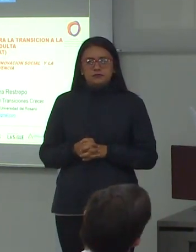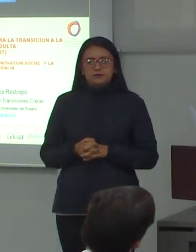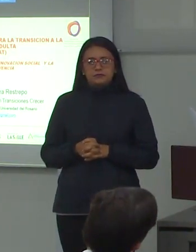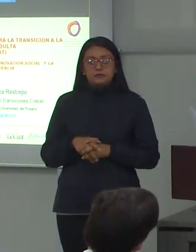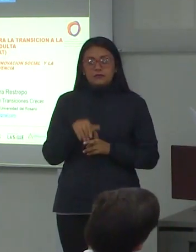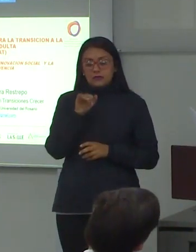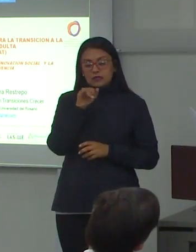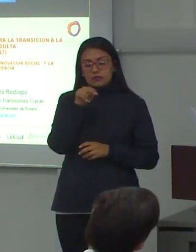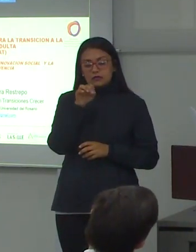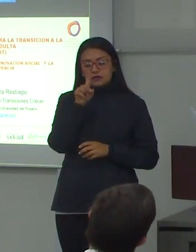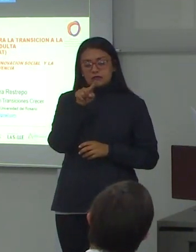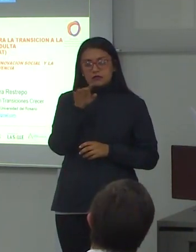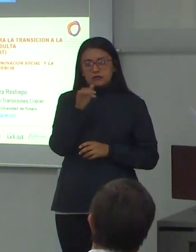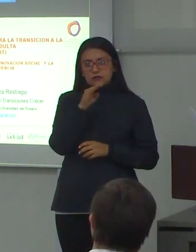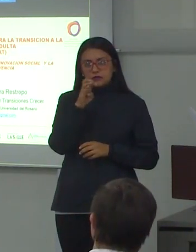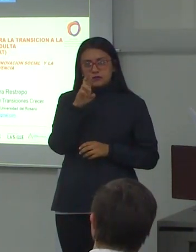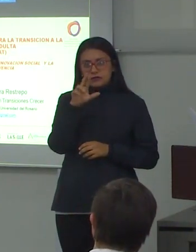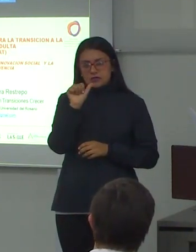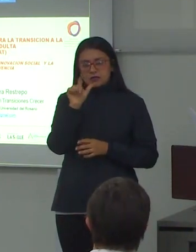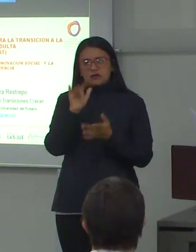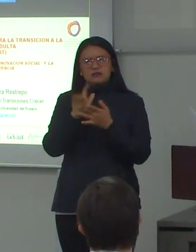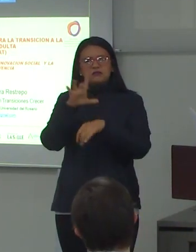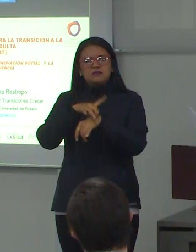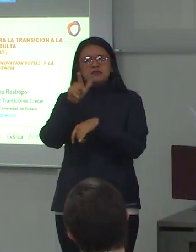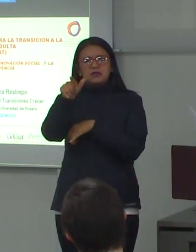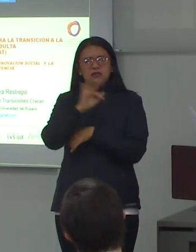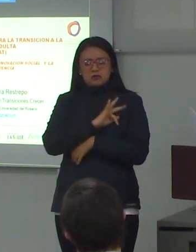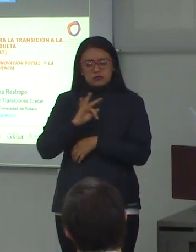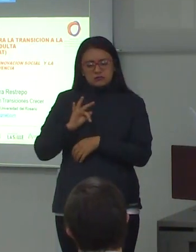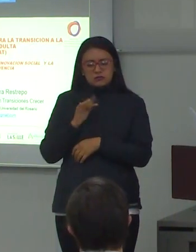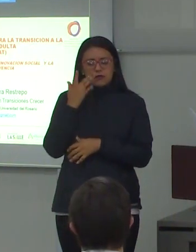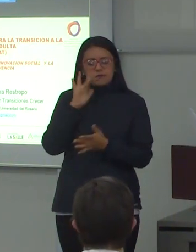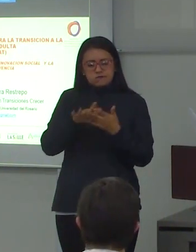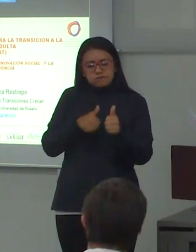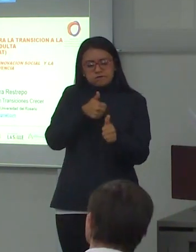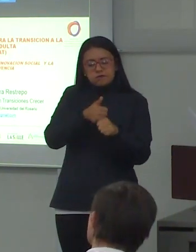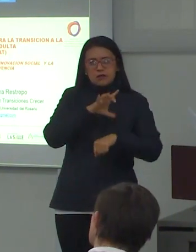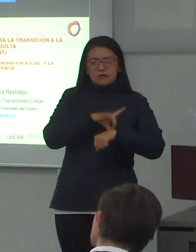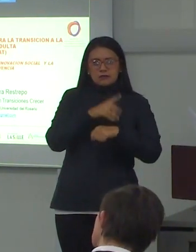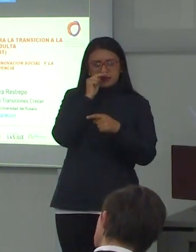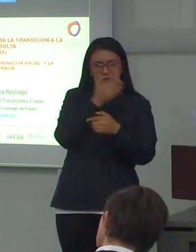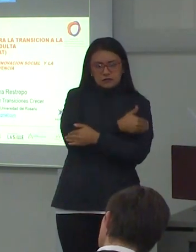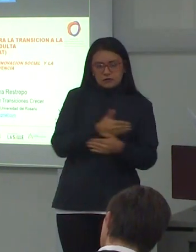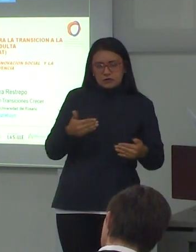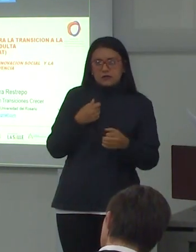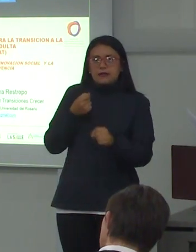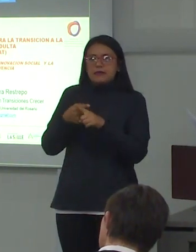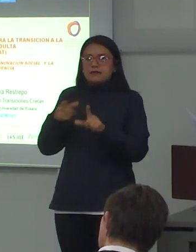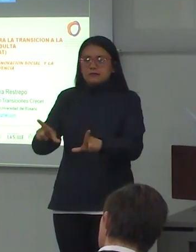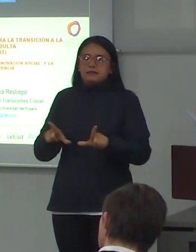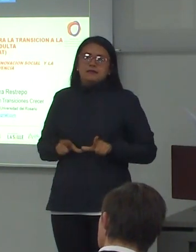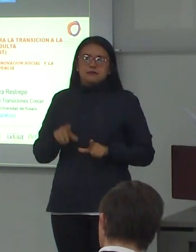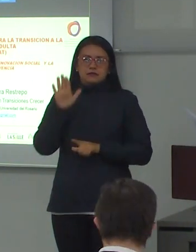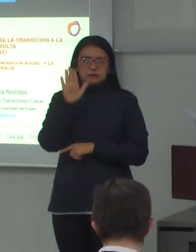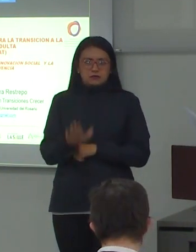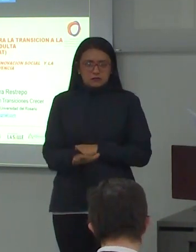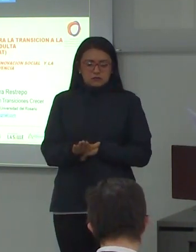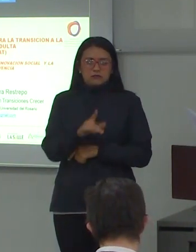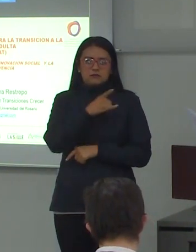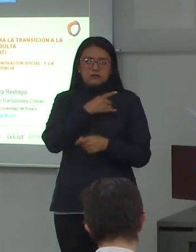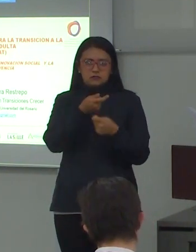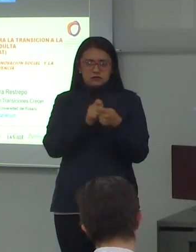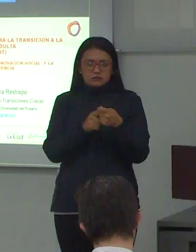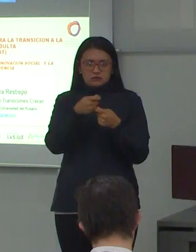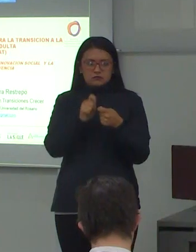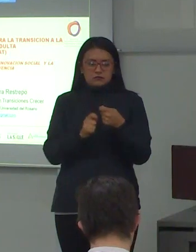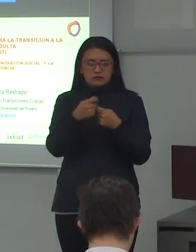La doctora Inés Elvira Restrepo es médico pediatra intensivista y es egresada de esta universidad, de la Universidad del